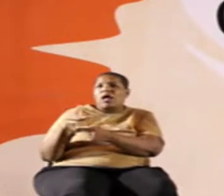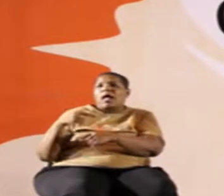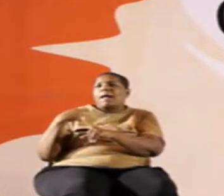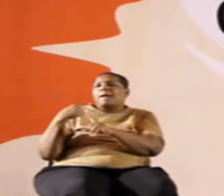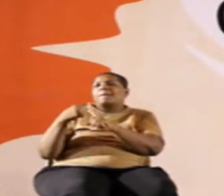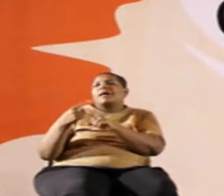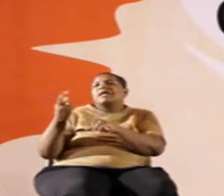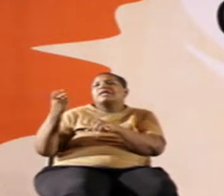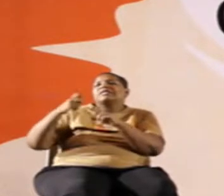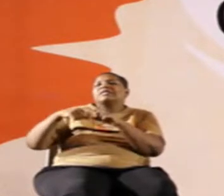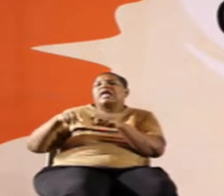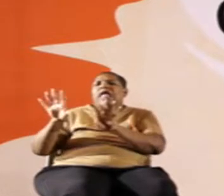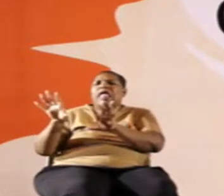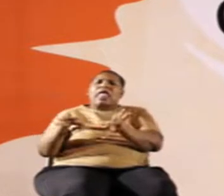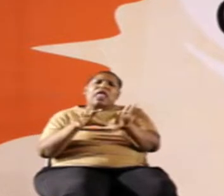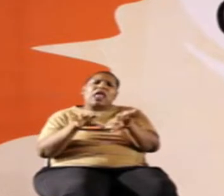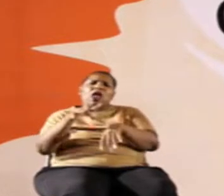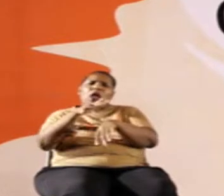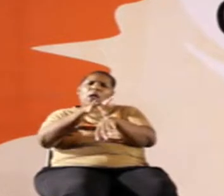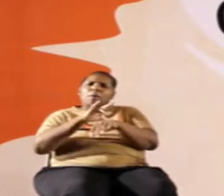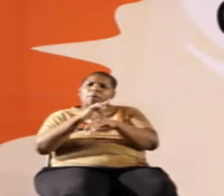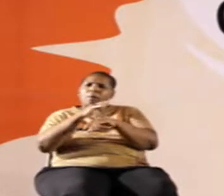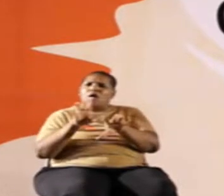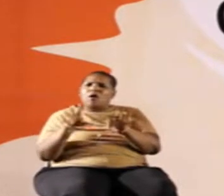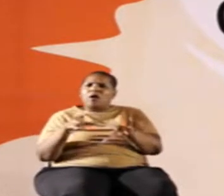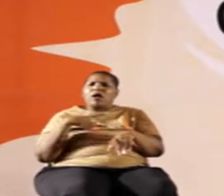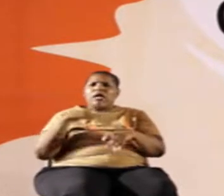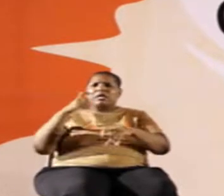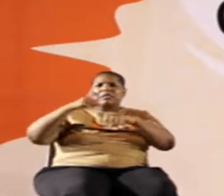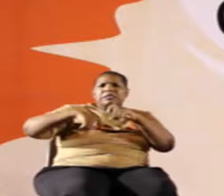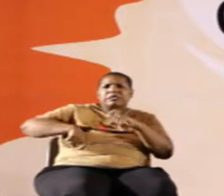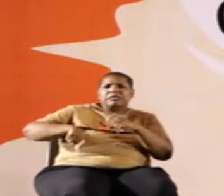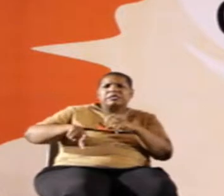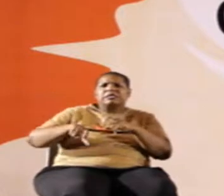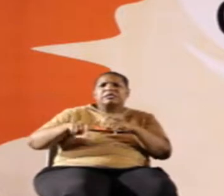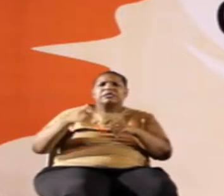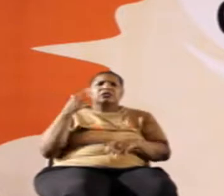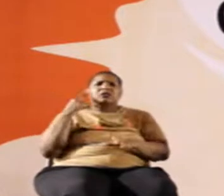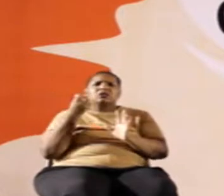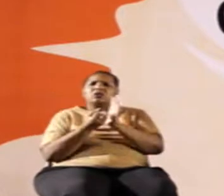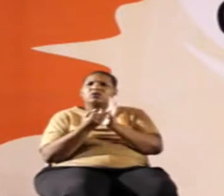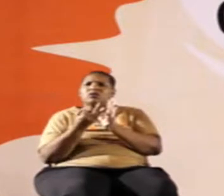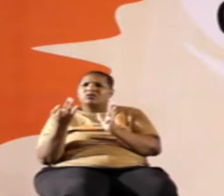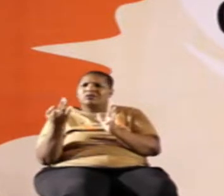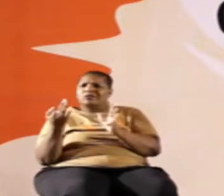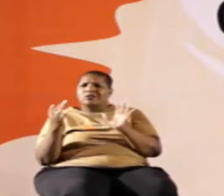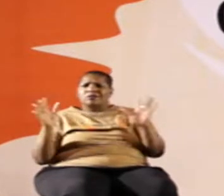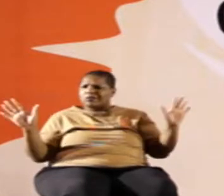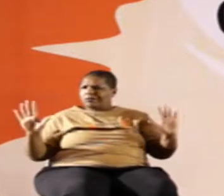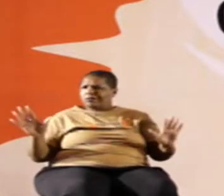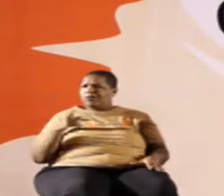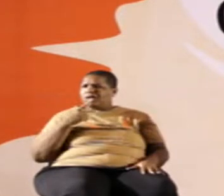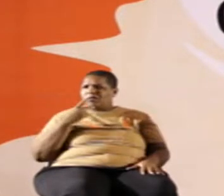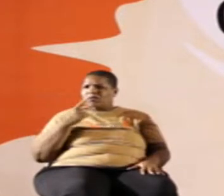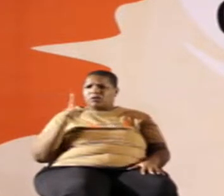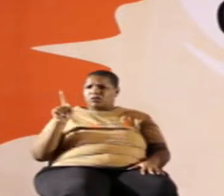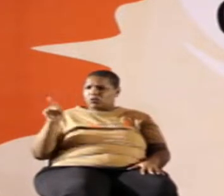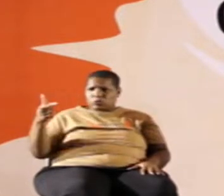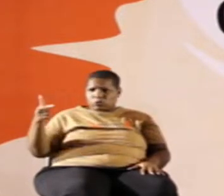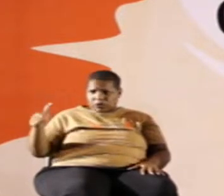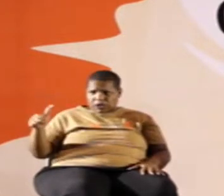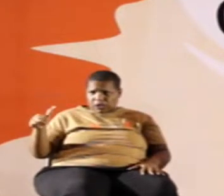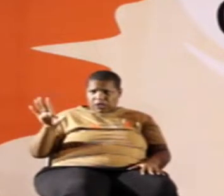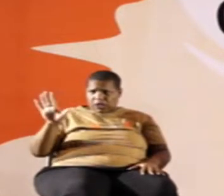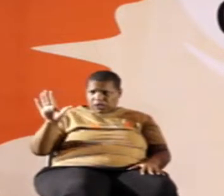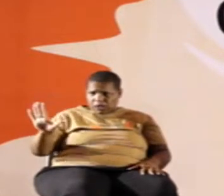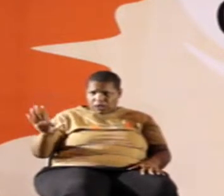hipersexualização, rebola, não é? Transa, não sei o quê. E não estou dizendo que isso não está lá, não. Eu não estou